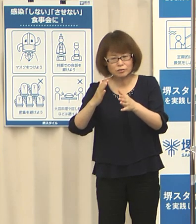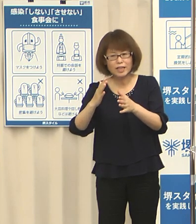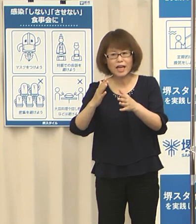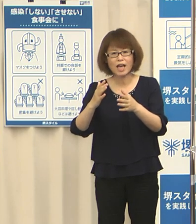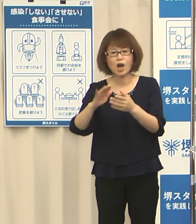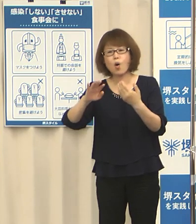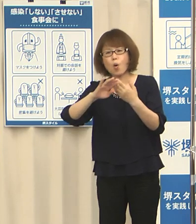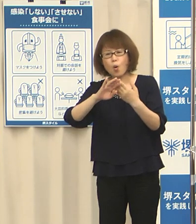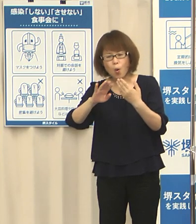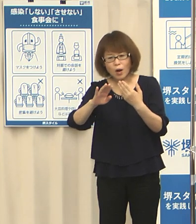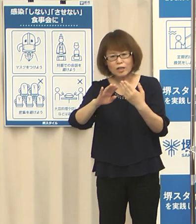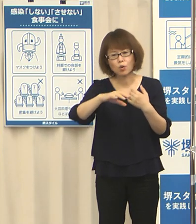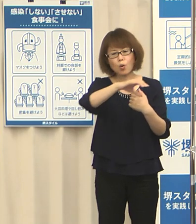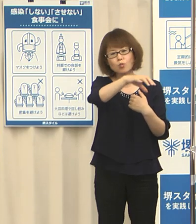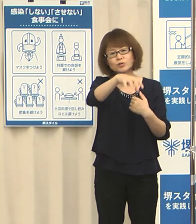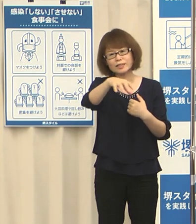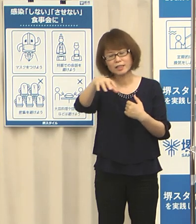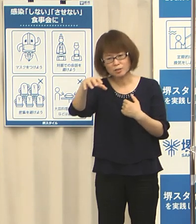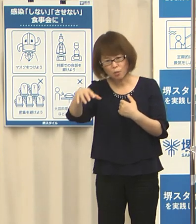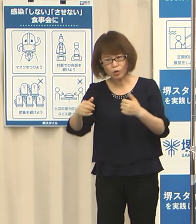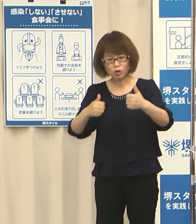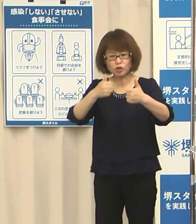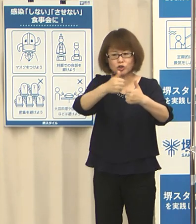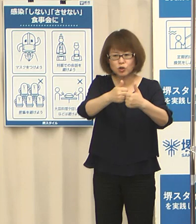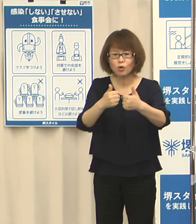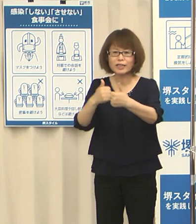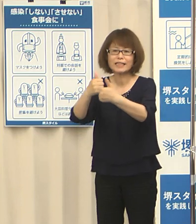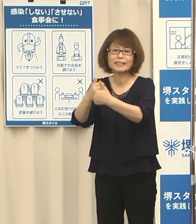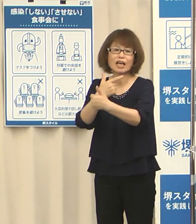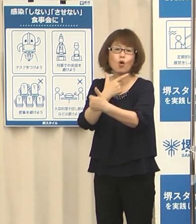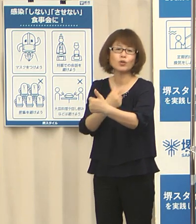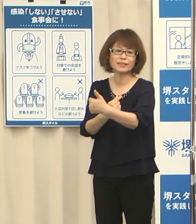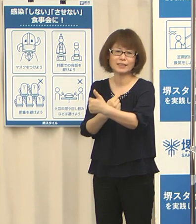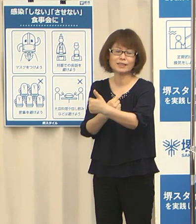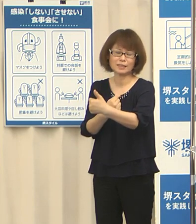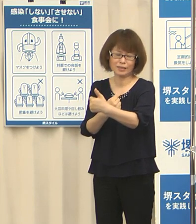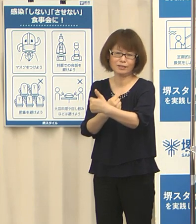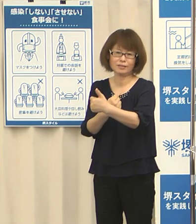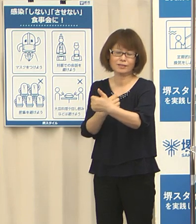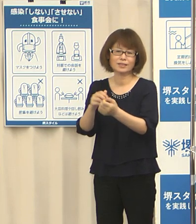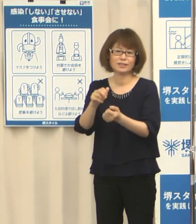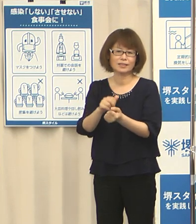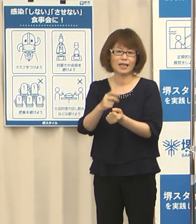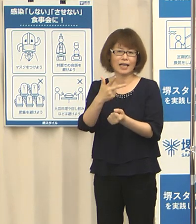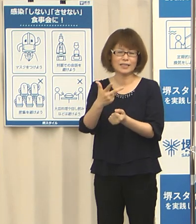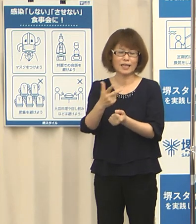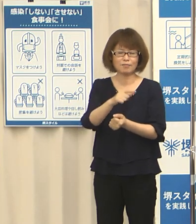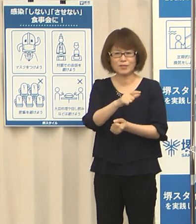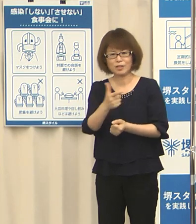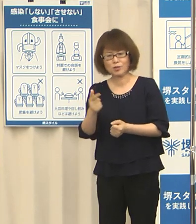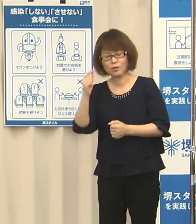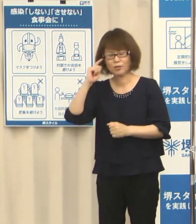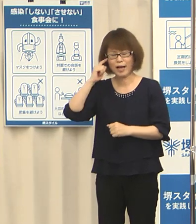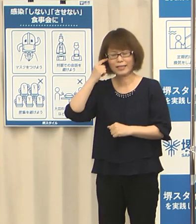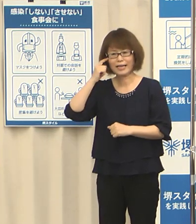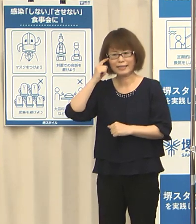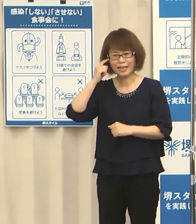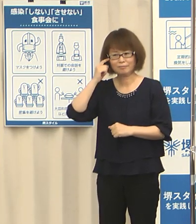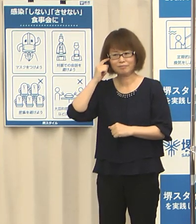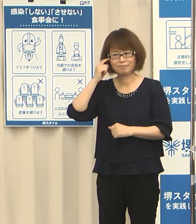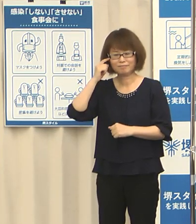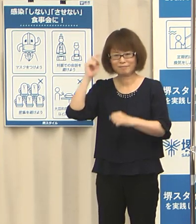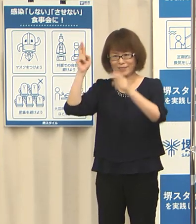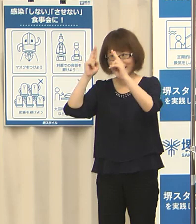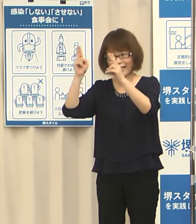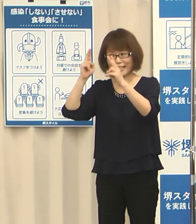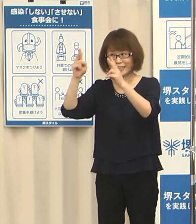ながら多分野にも挑戦をされていますので、ぜひ堺市がですね、大きな視野で民間活力を導入しながら、逆